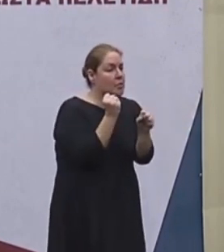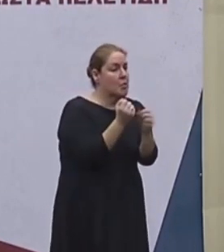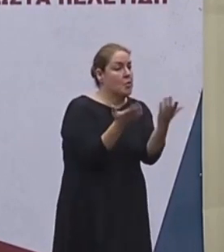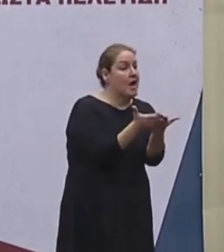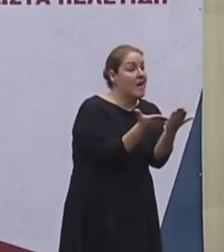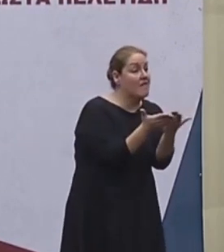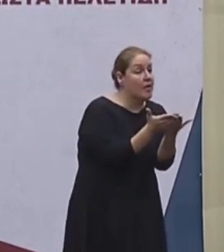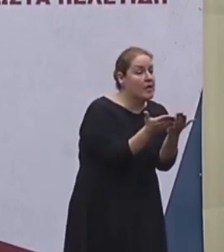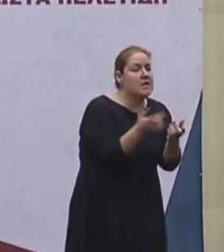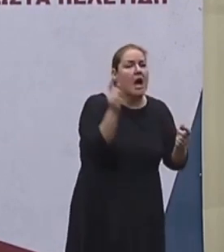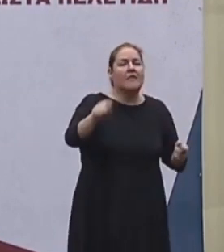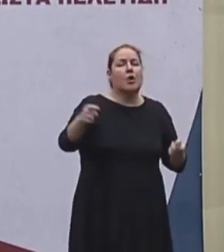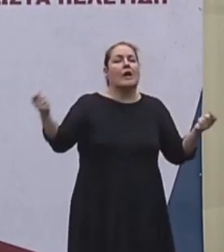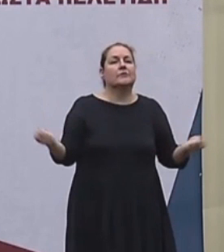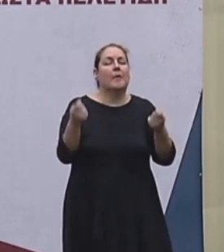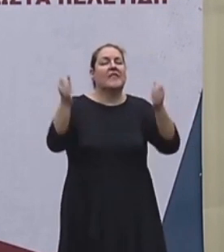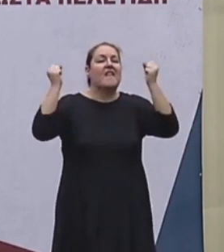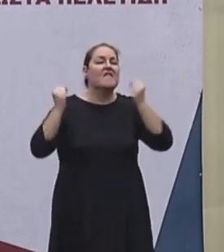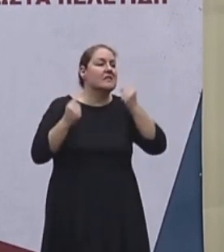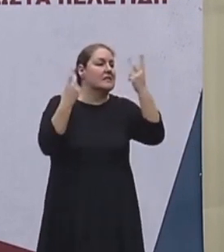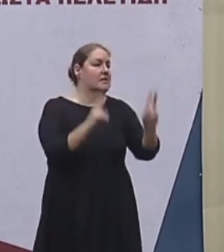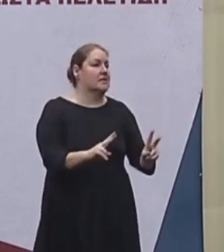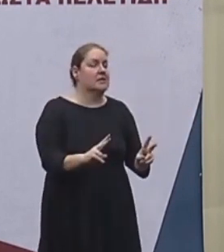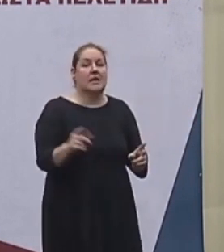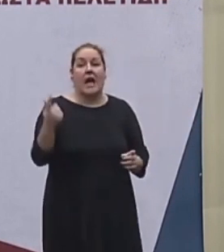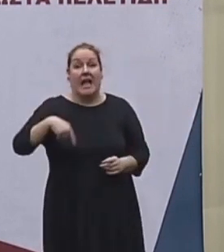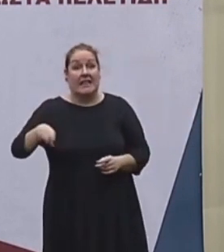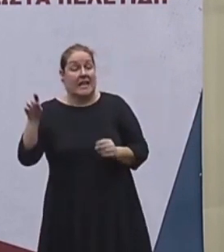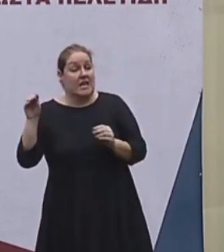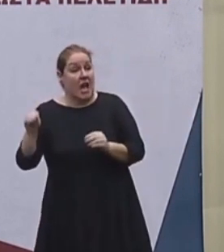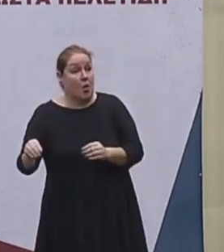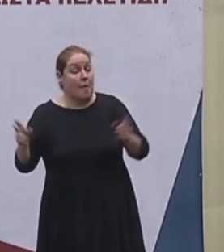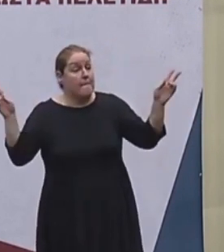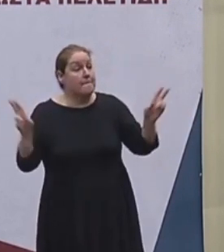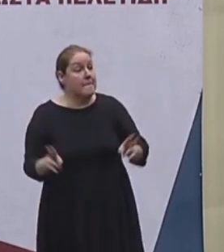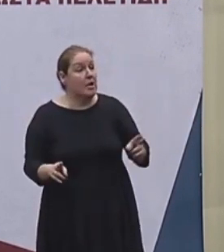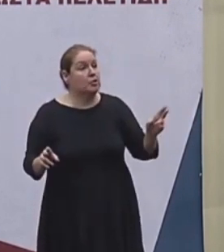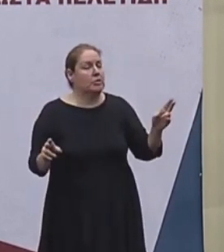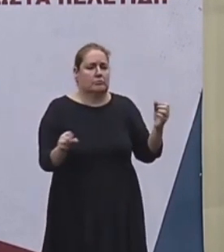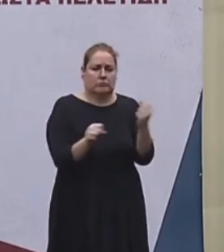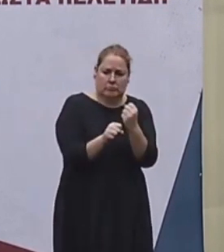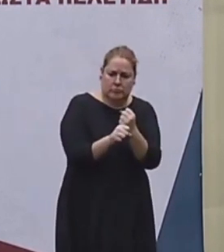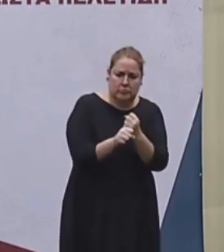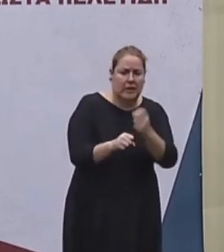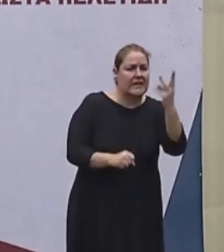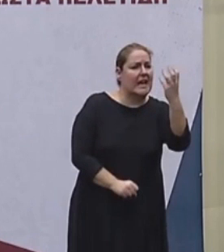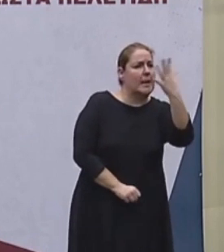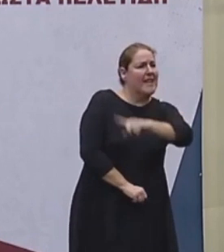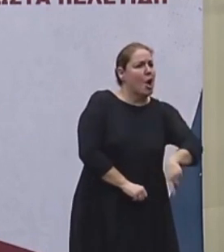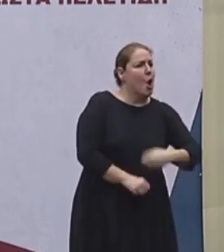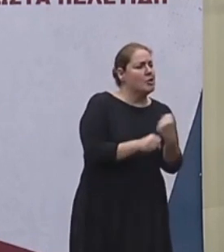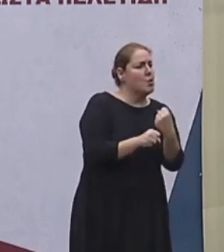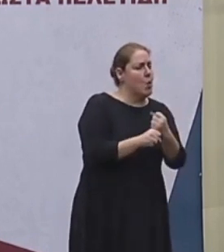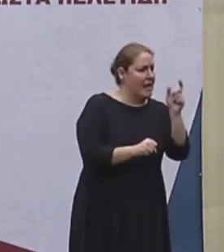τους, χρησιμοποιήθηκε σε βάρος τους. Αντί να έχουμε μείωση του εργαζόμενου χρόνου σε 35 ώρες δουλειά τη